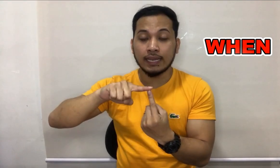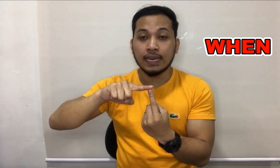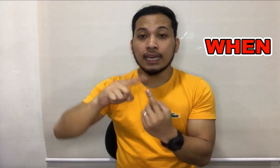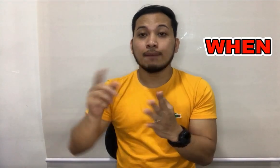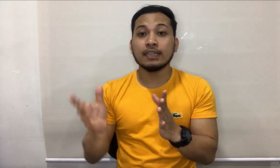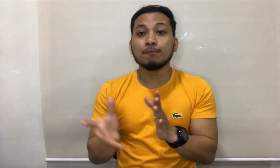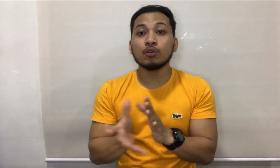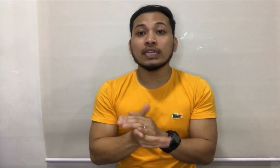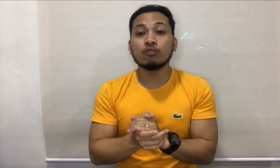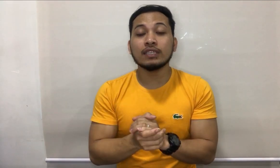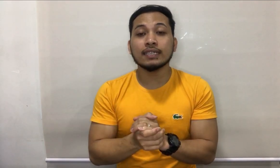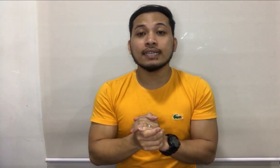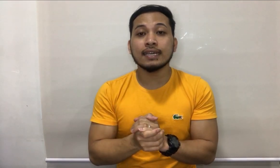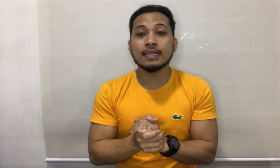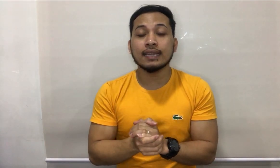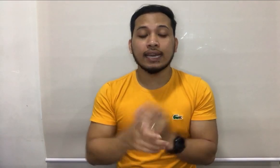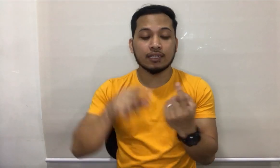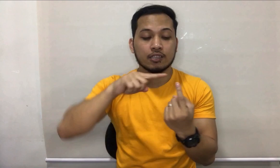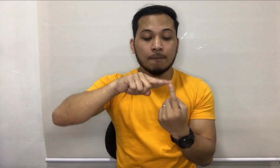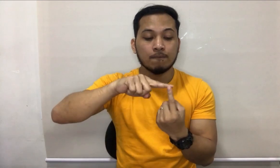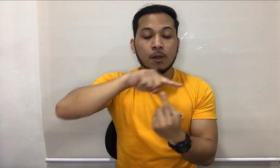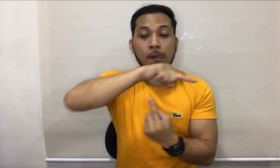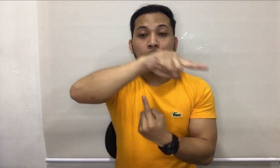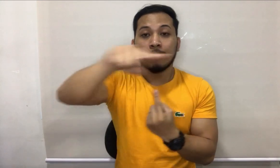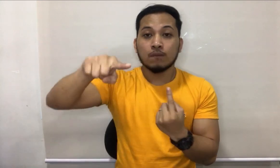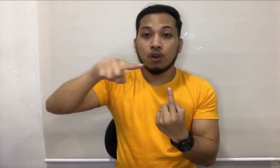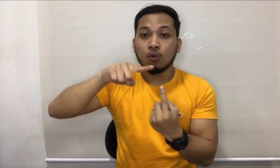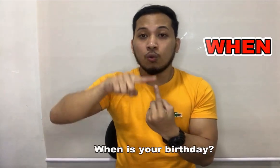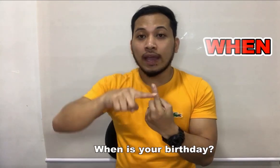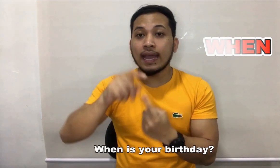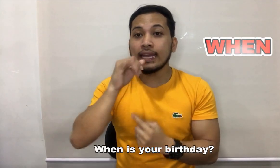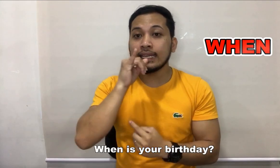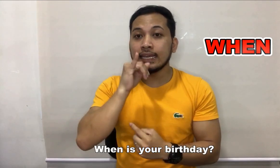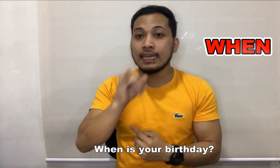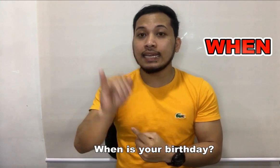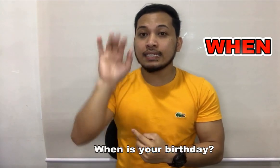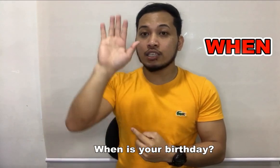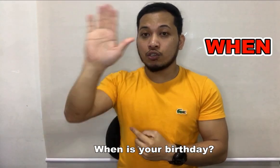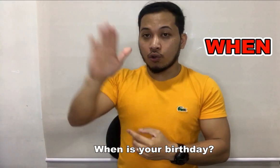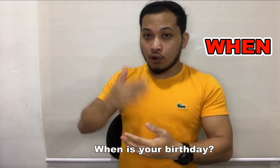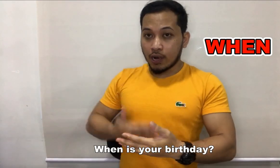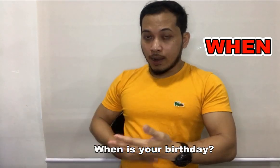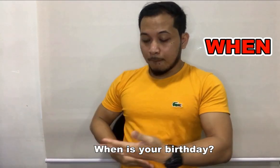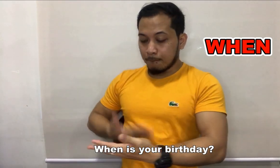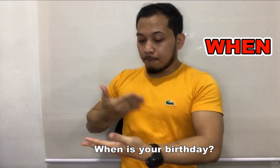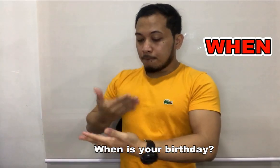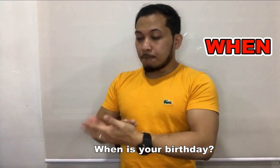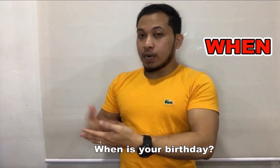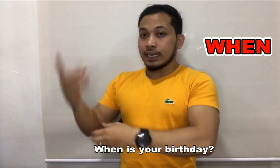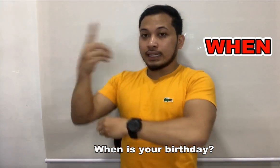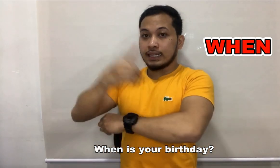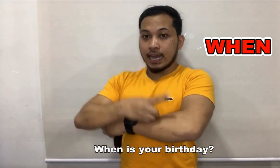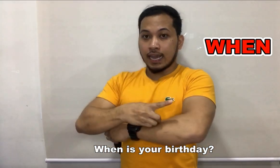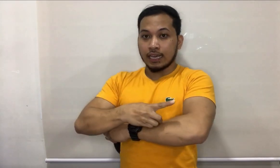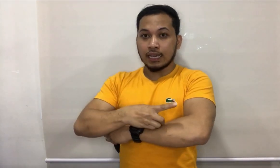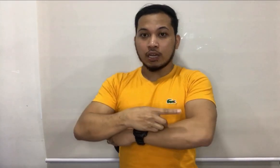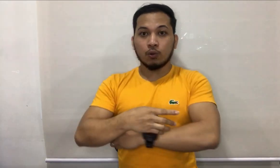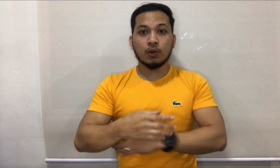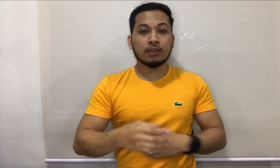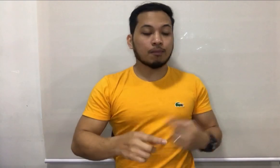When. Gamitin po natin ulit siya sa isang sentence. When is your birthday? Ulit